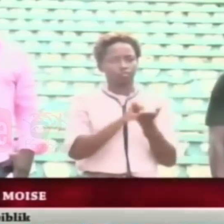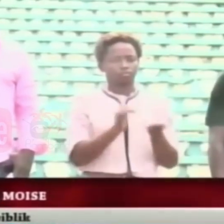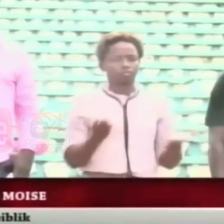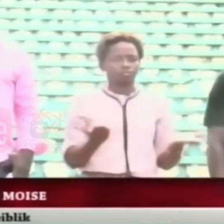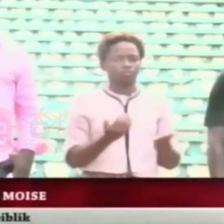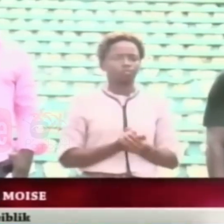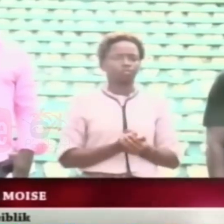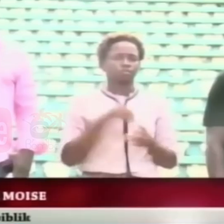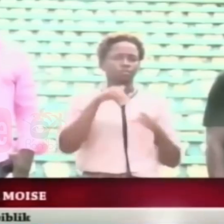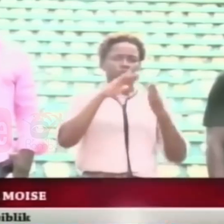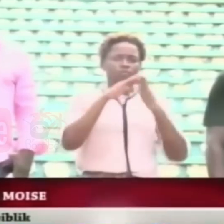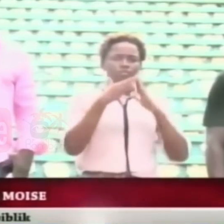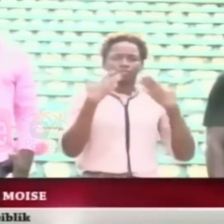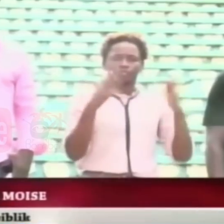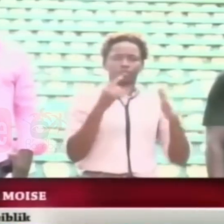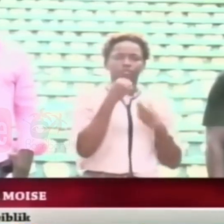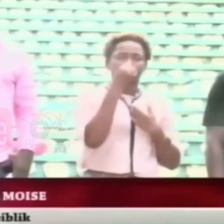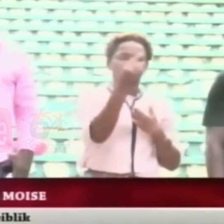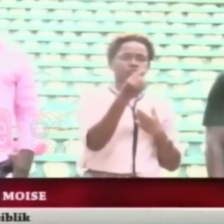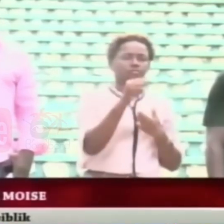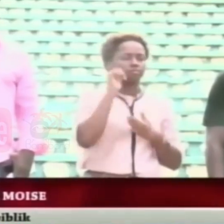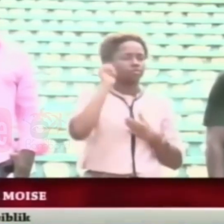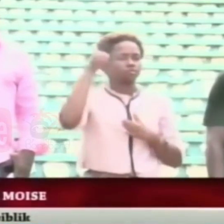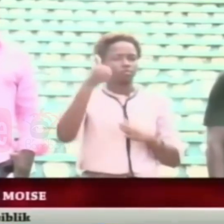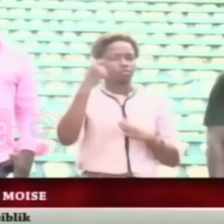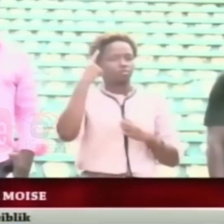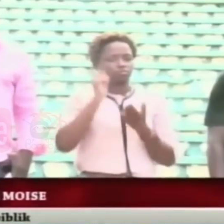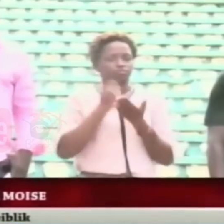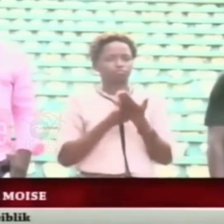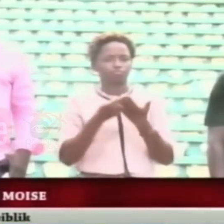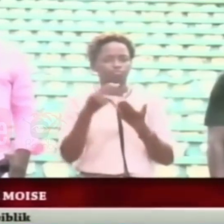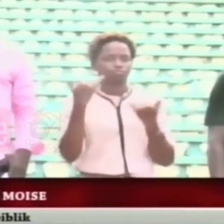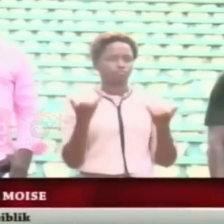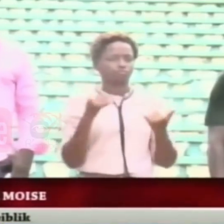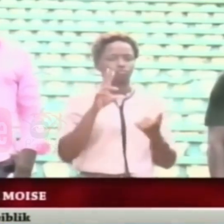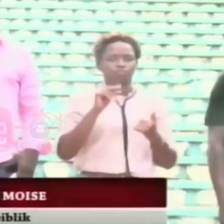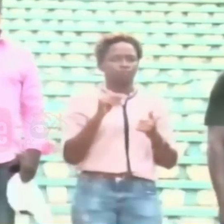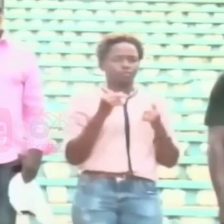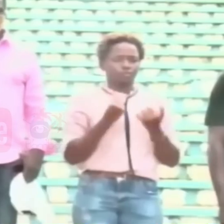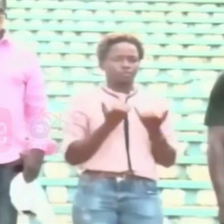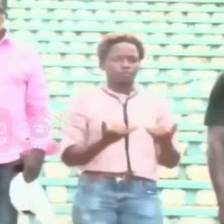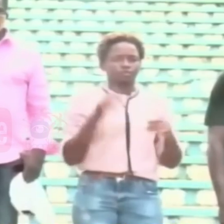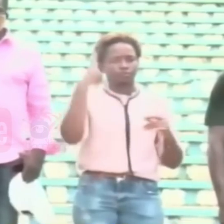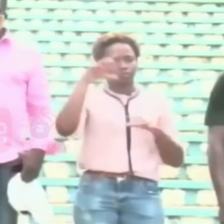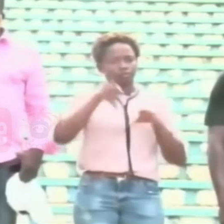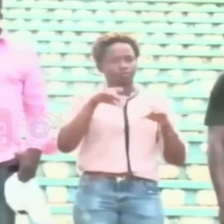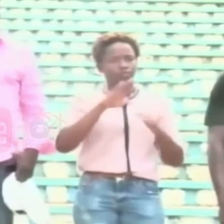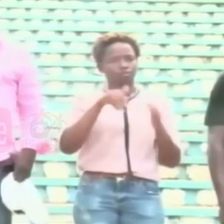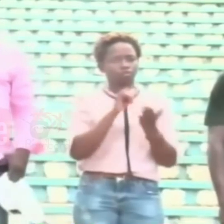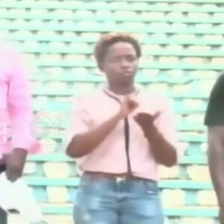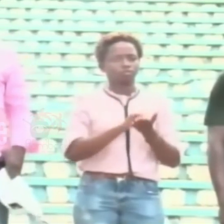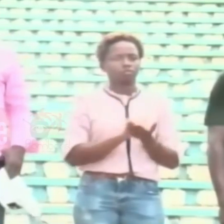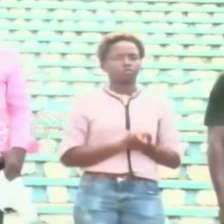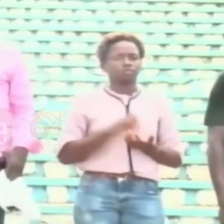le commune politiquement vient déclarer. Ce n'est pas demain matin l'arrêté après le fait. Ça veut dire qu'il faut faire délimitation. Il faut bien en